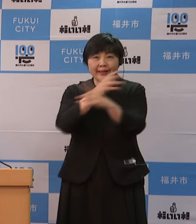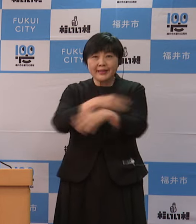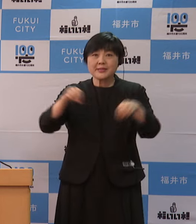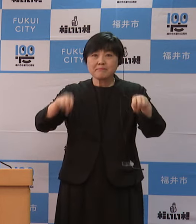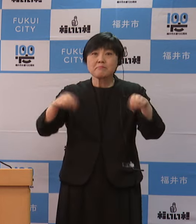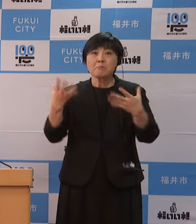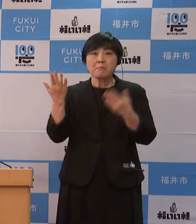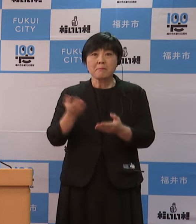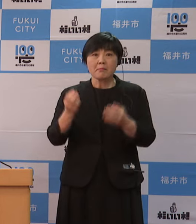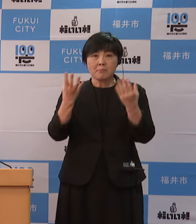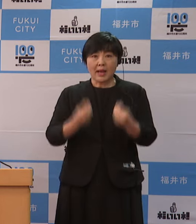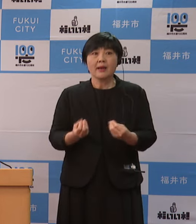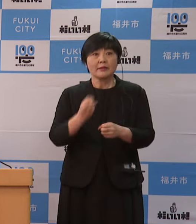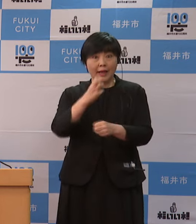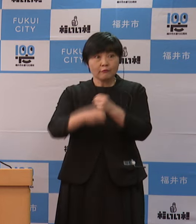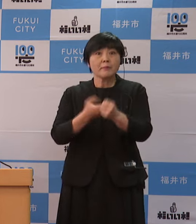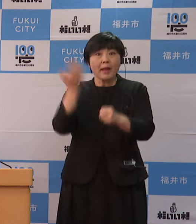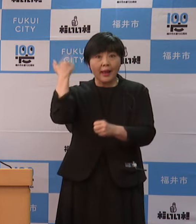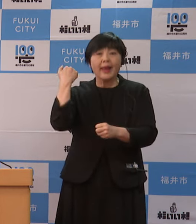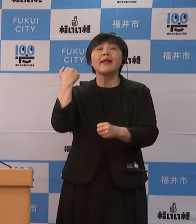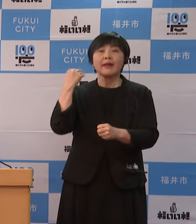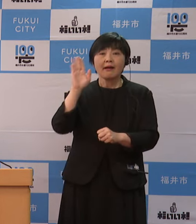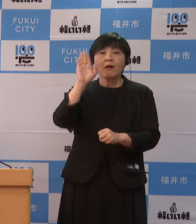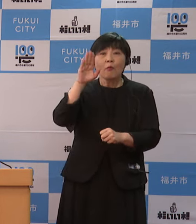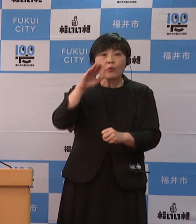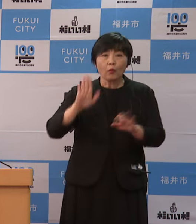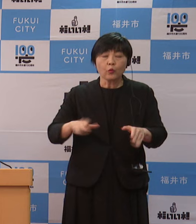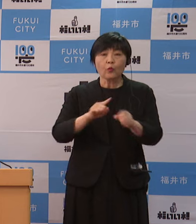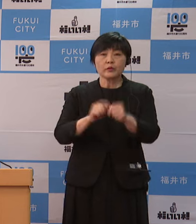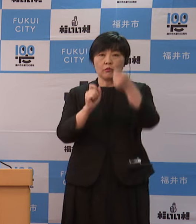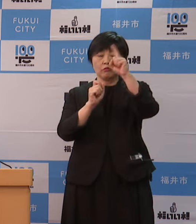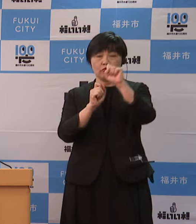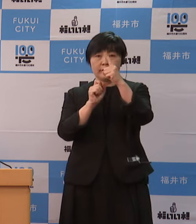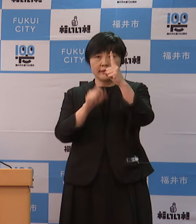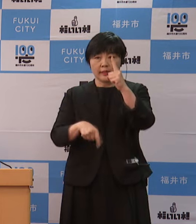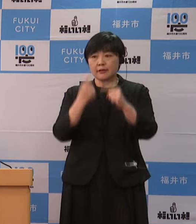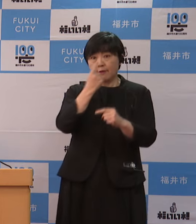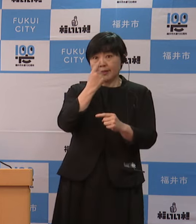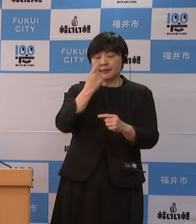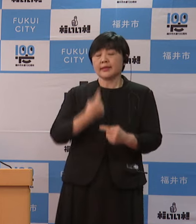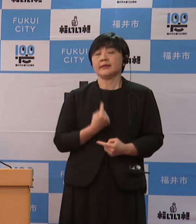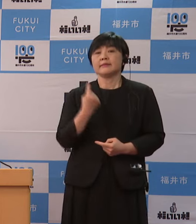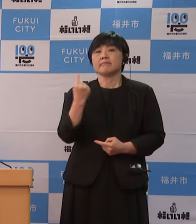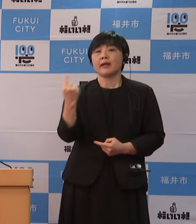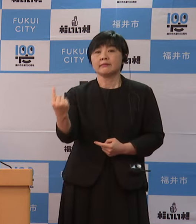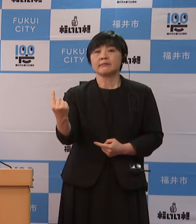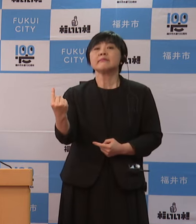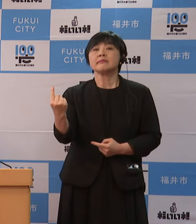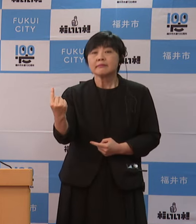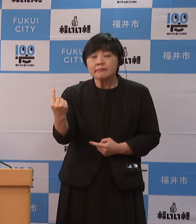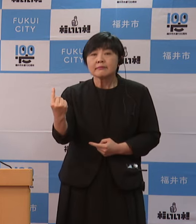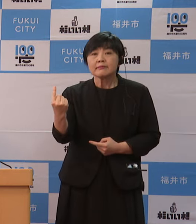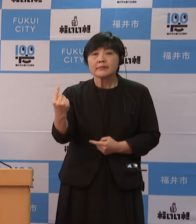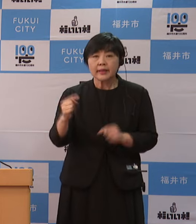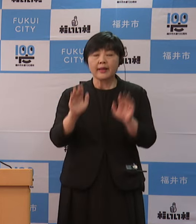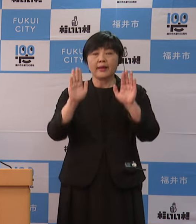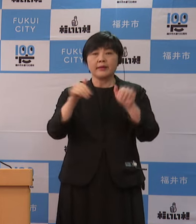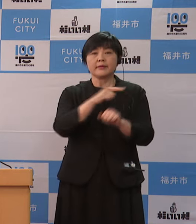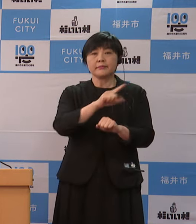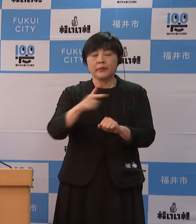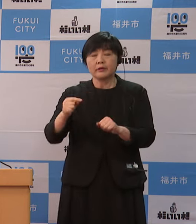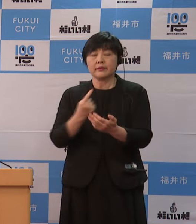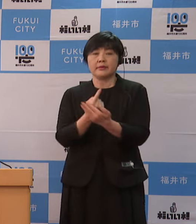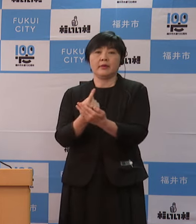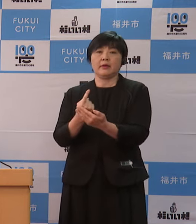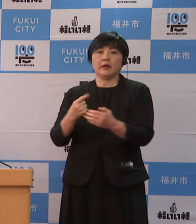度は私の方からですね、熊本市に赴いて、まあ、そういったセレモニーに参加しようという